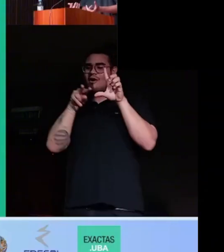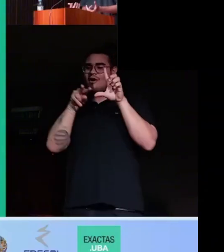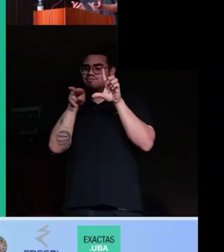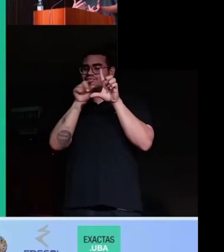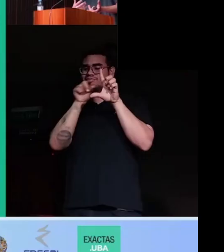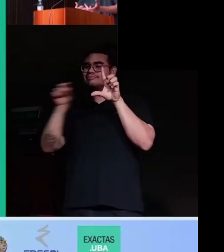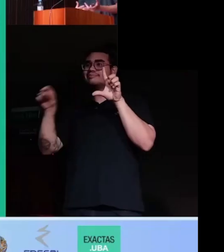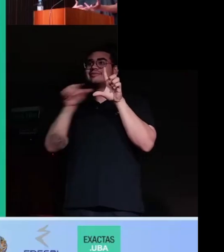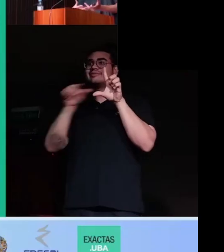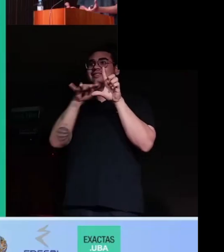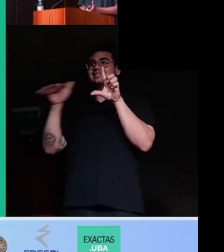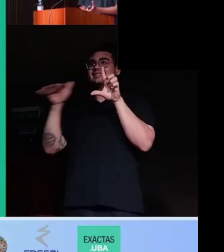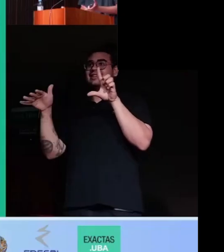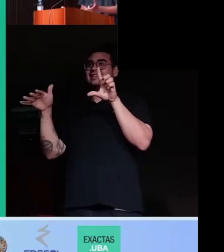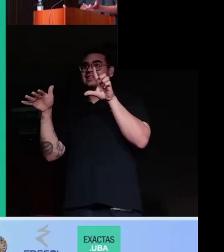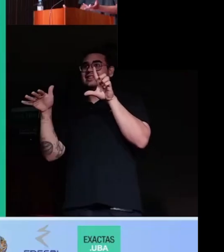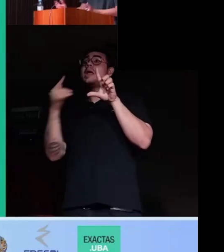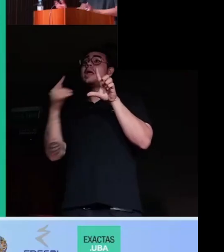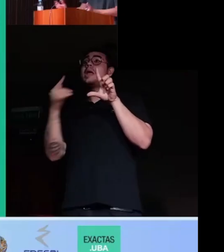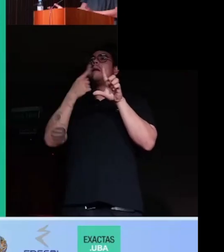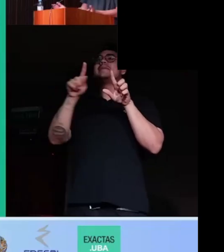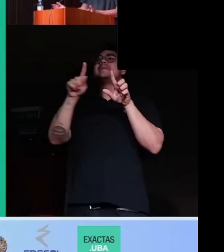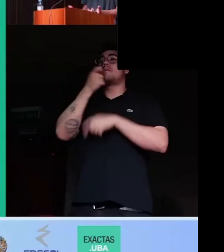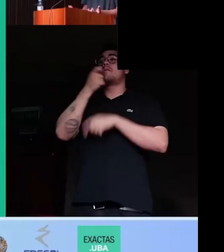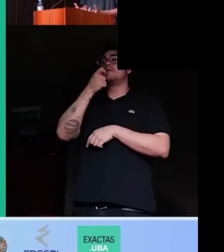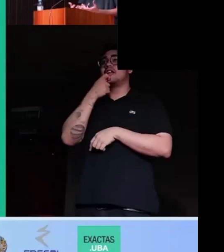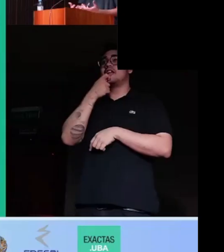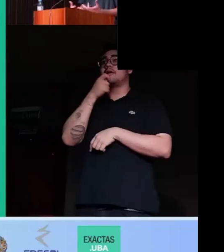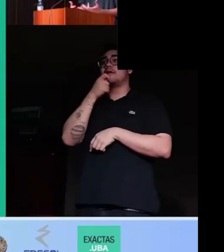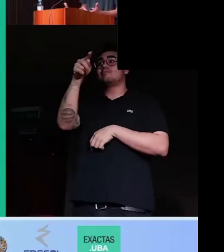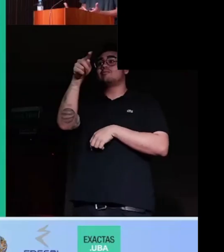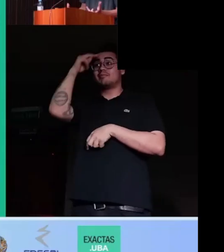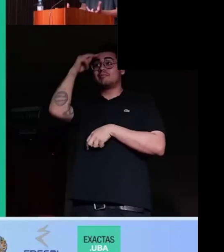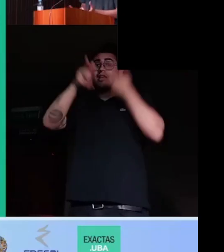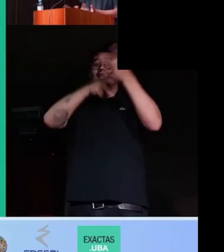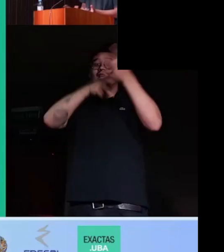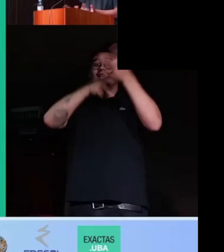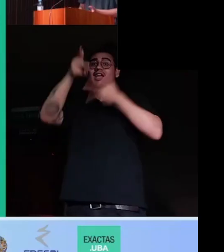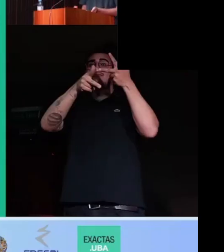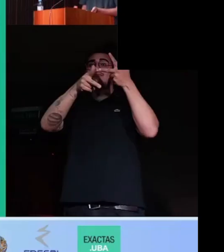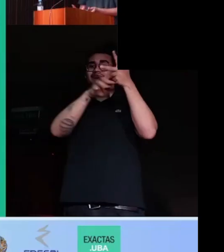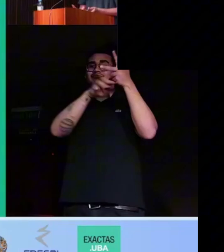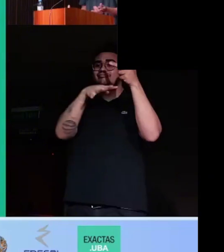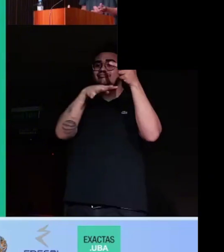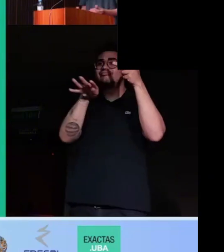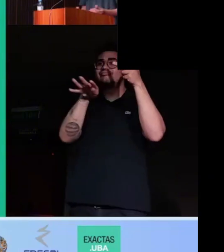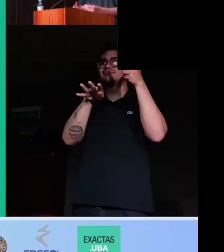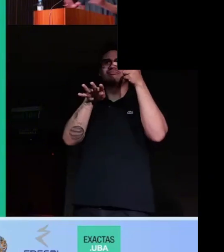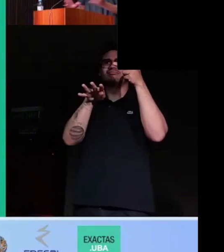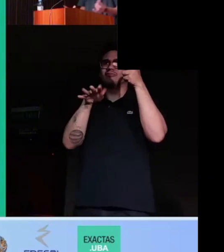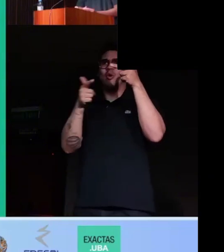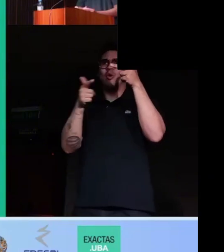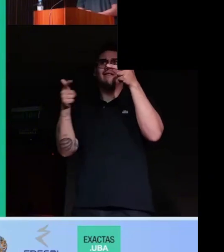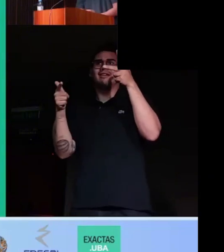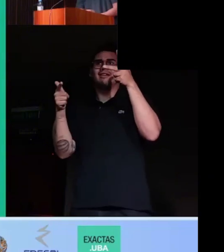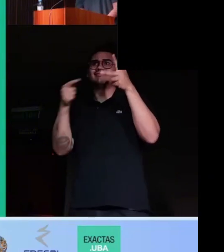teníamos que esperar que Aldo o Betty nos dijera qué estaba diciendo porque no íbamos a entender todo el contexto.